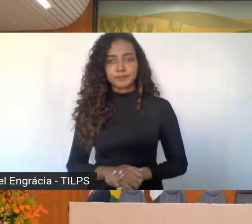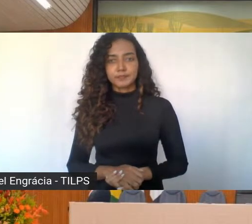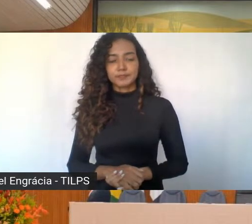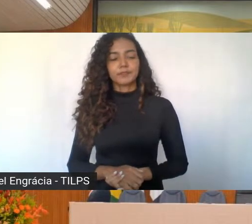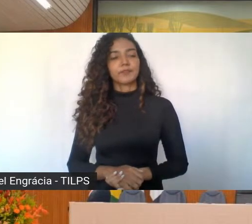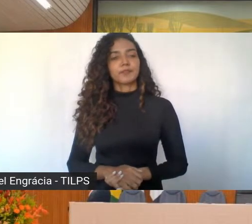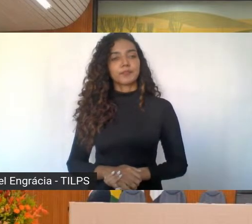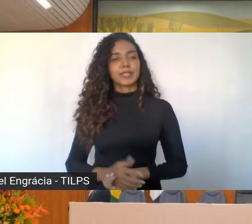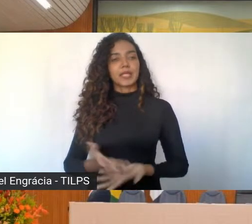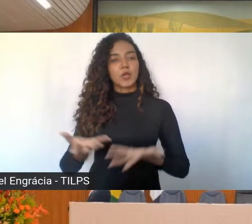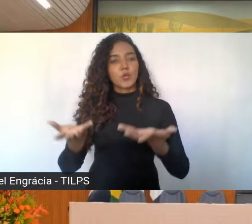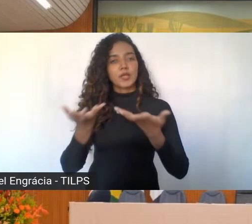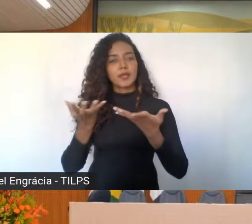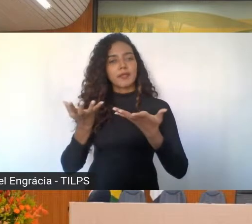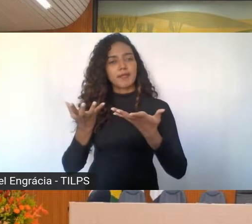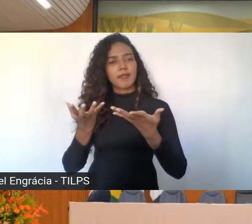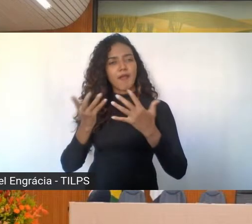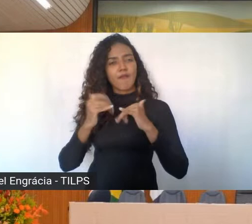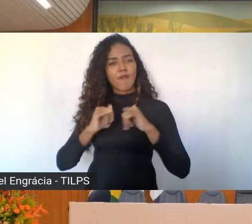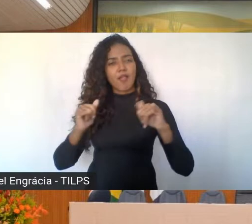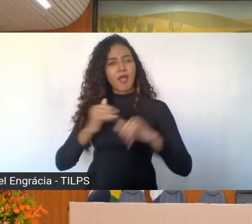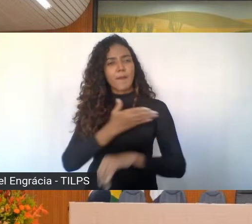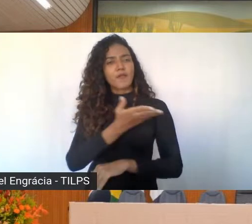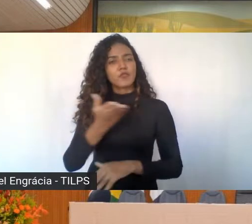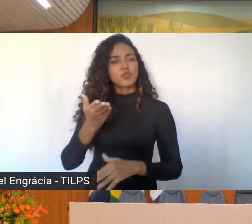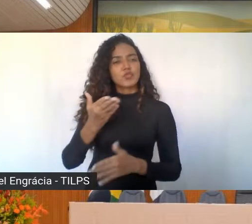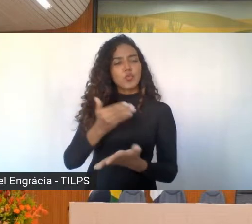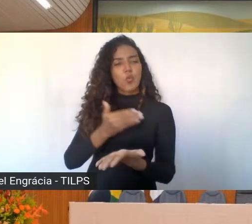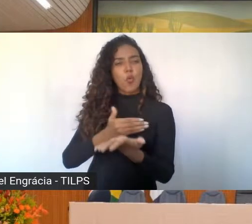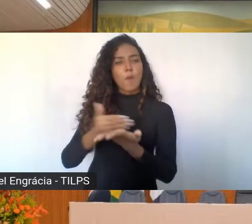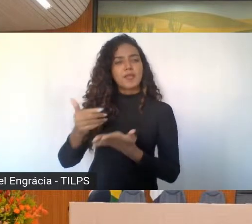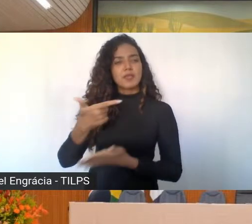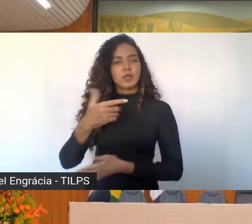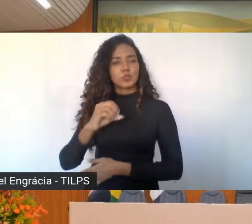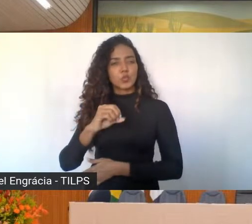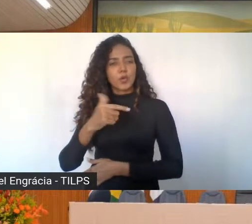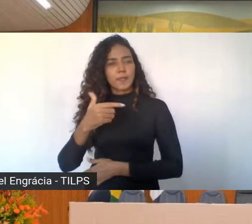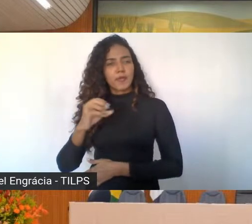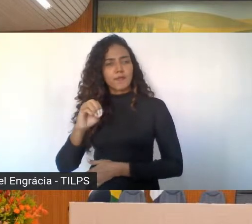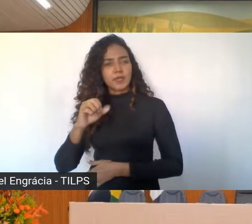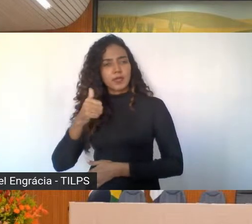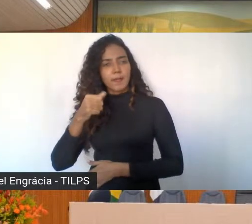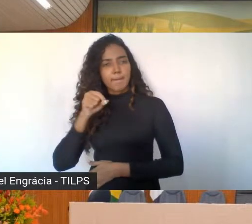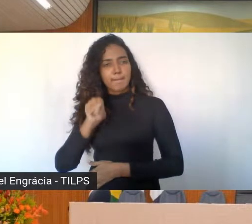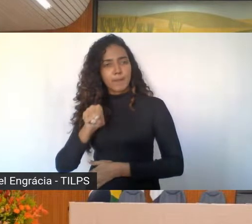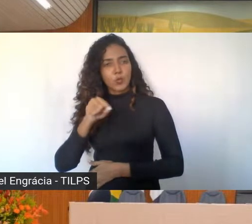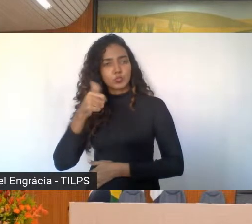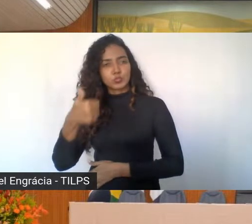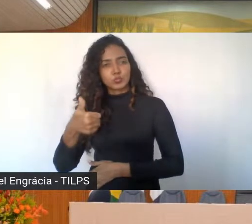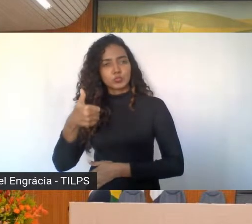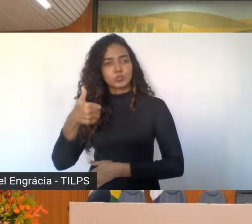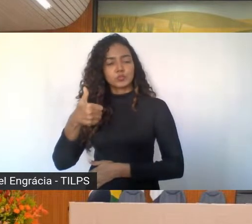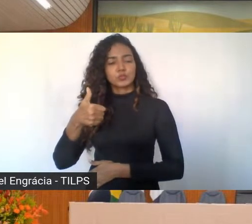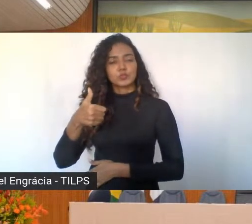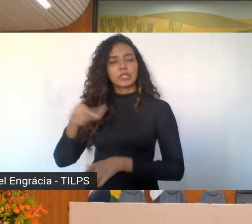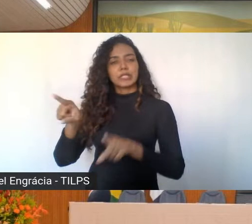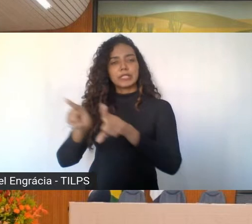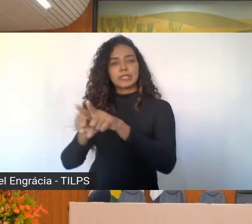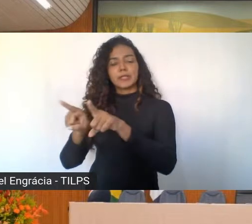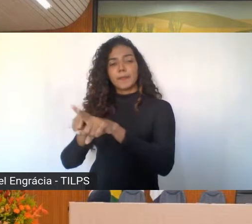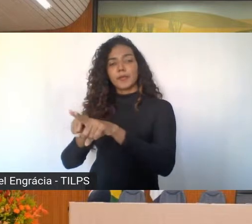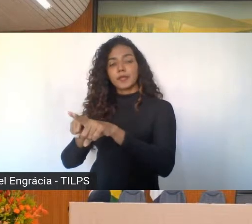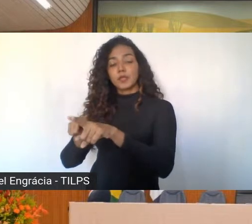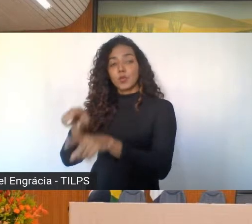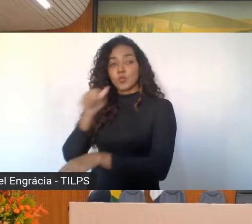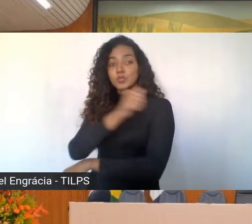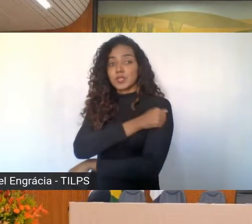para vocês que estão ingressando aqui 2020.1, bem como os alunos e alunas